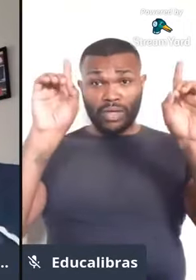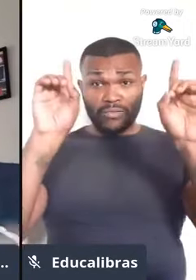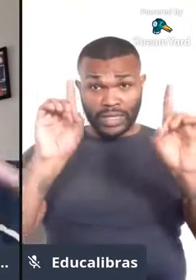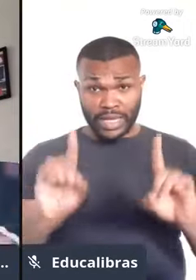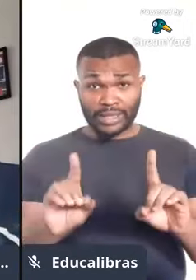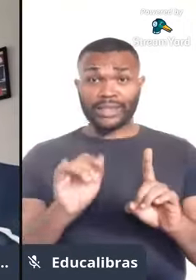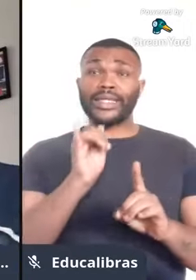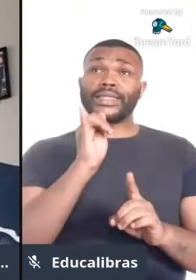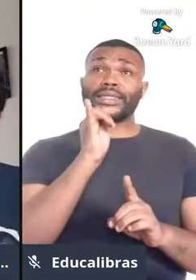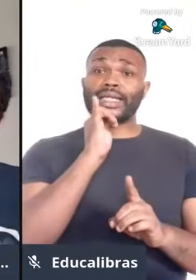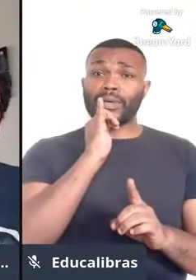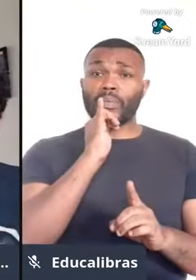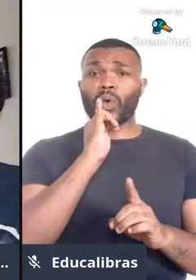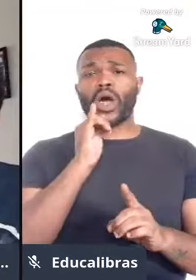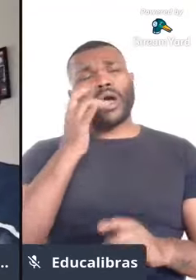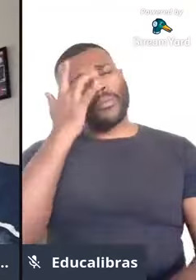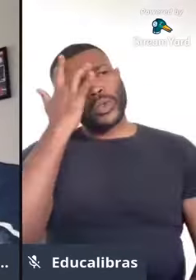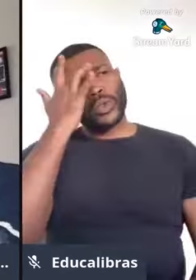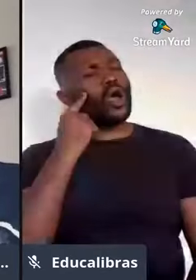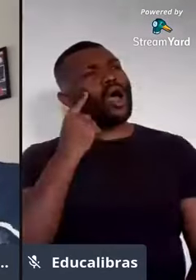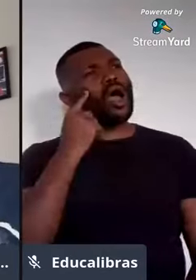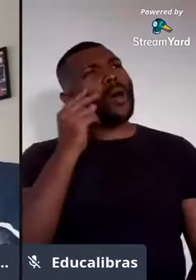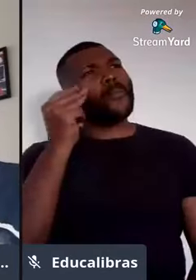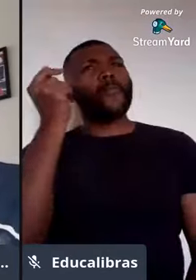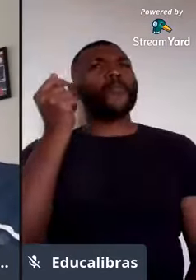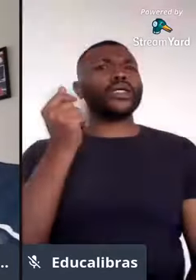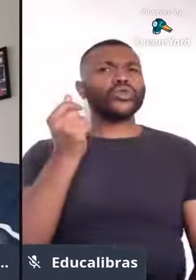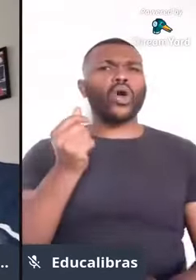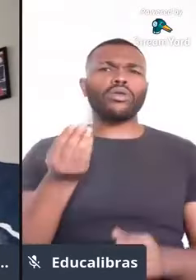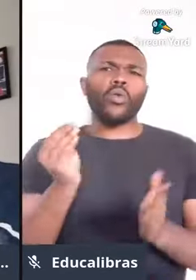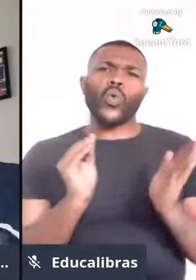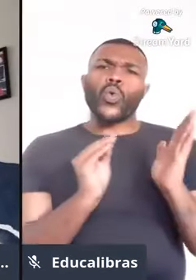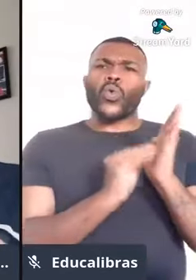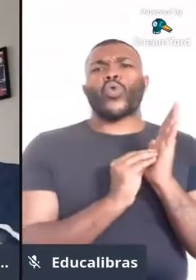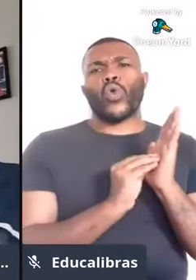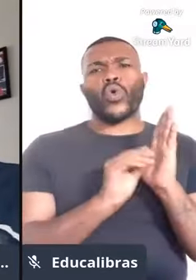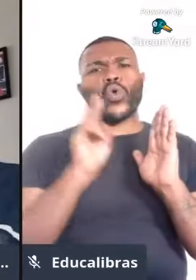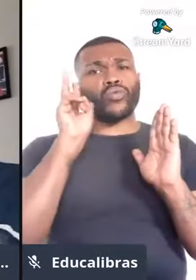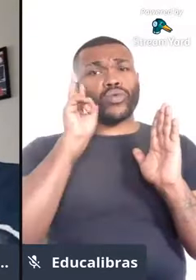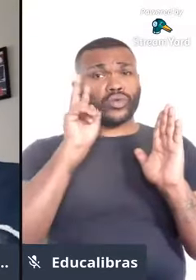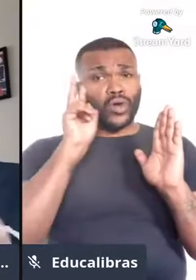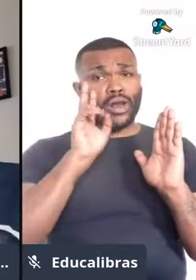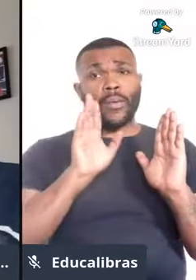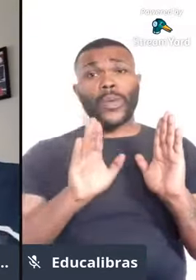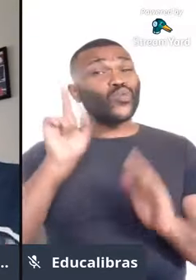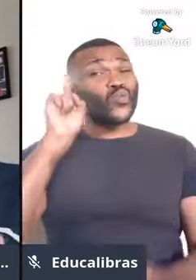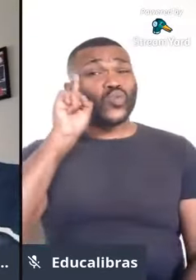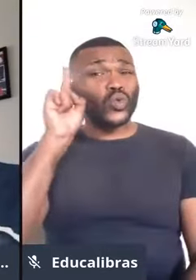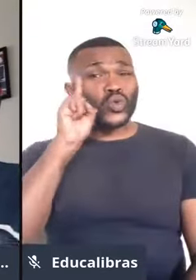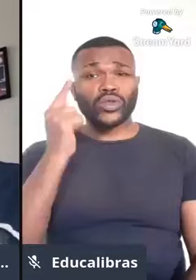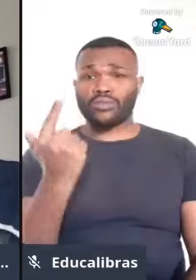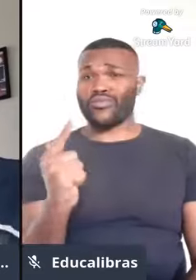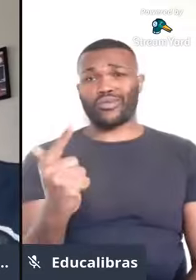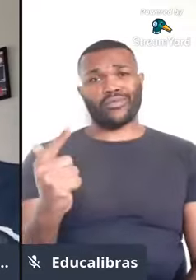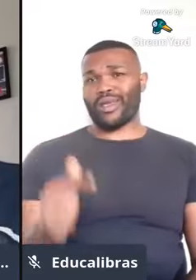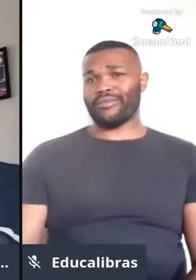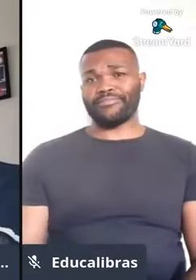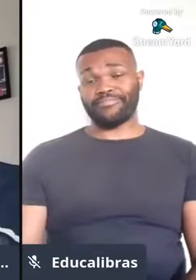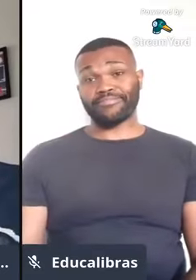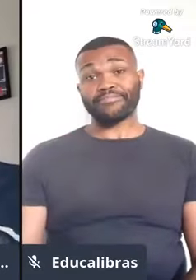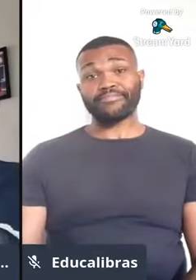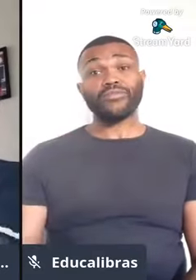ali, teve um insight sobre alguma coisa, e entrou a pauta na história. Mas ela não é diária, ela não está ali no todo dia. E todo dia